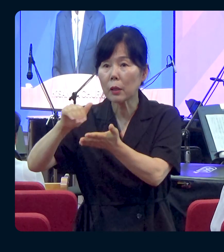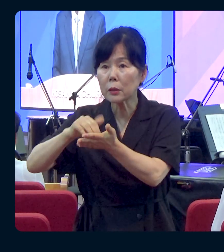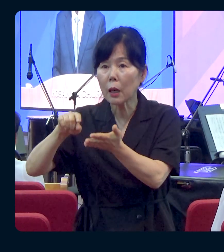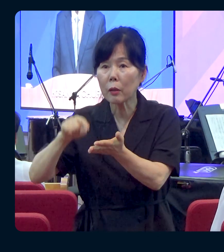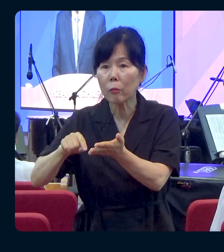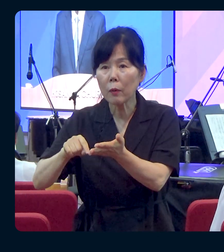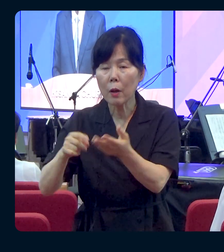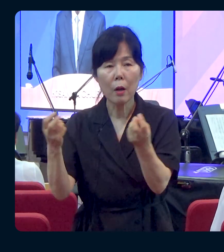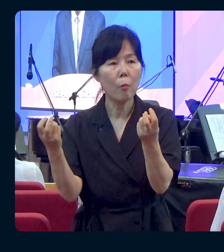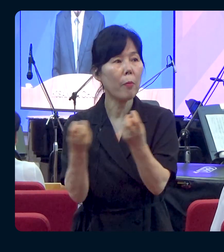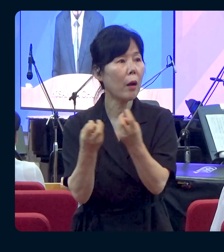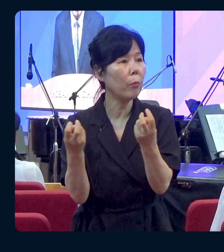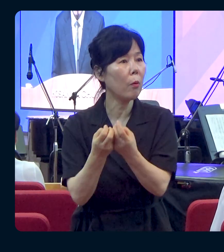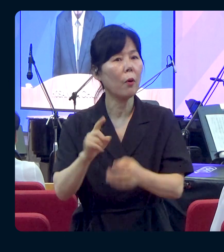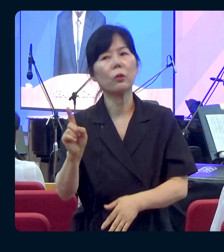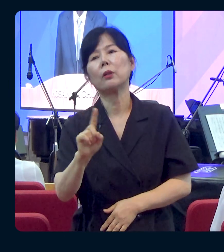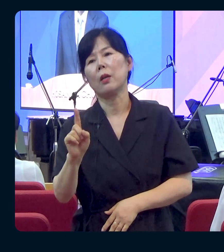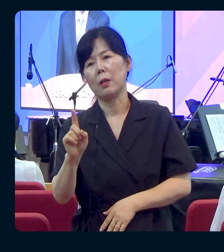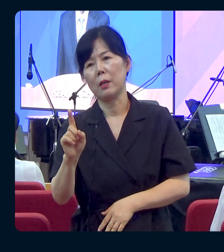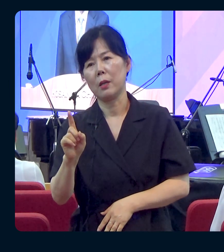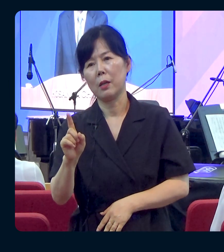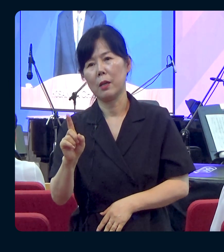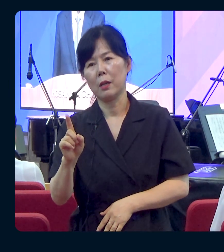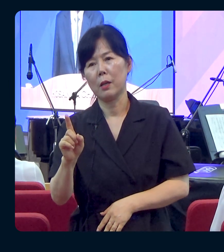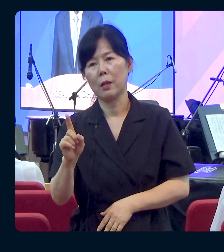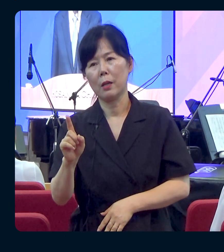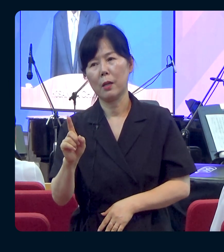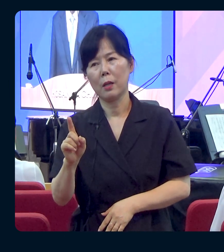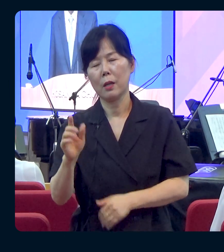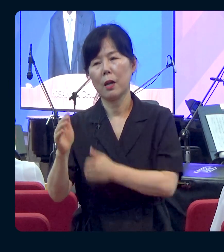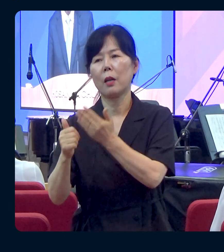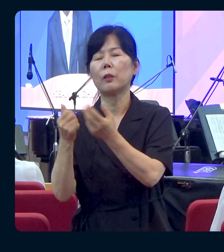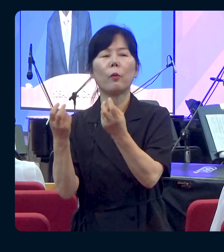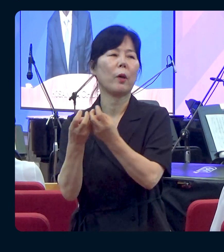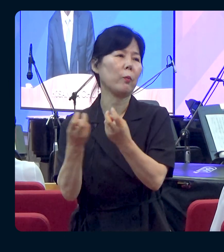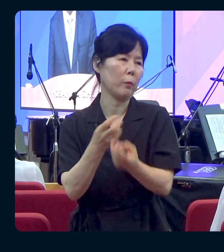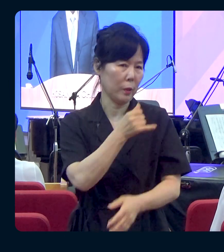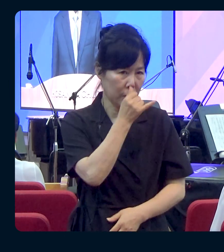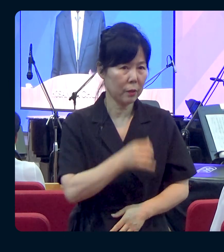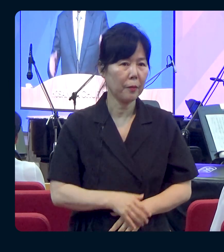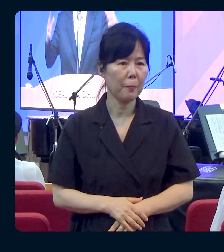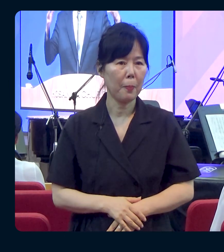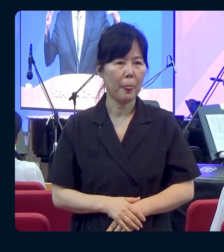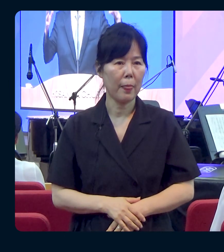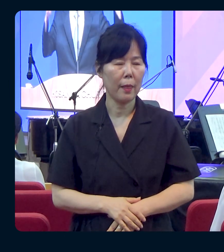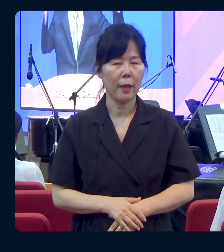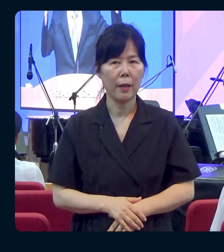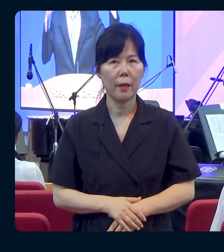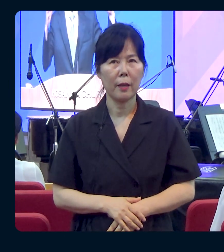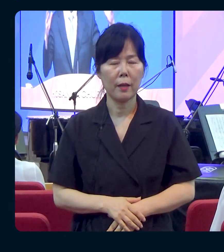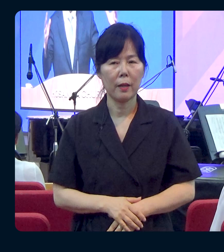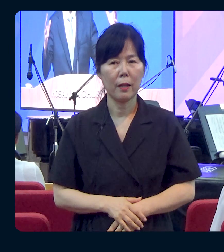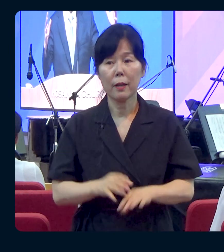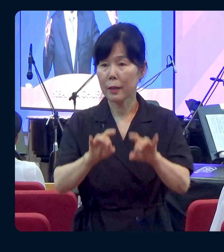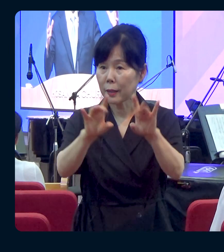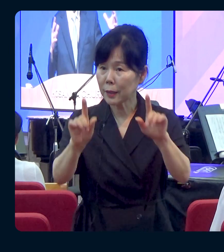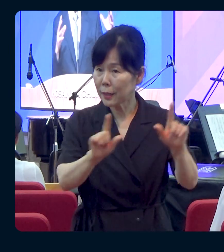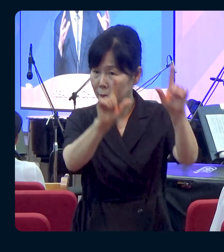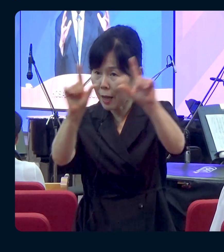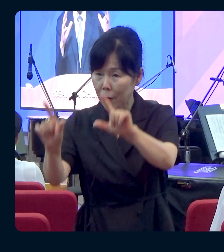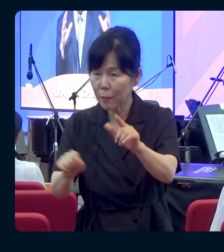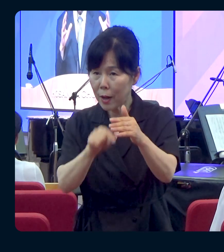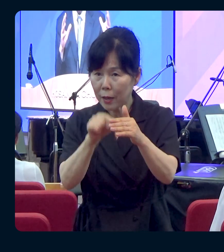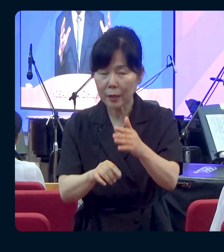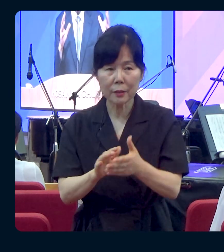결산이라고 한다면 그럼 하나님은 어떤 식으로 결산을 하시는가? 여러분, 그 삶 가운데